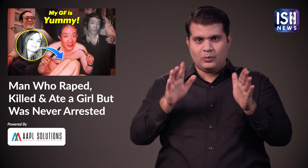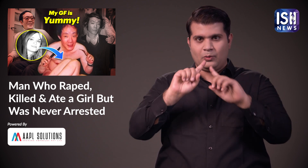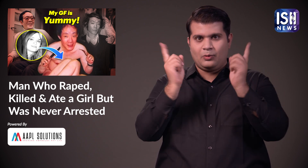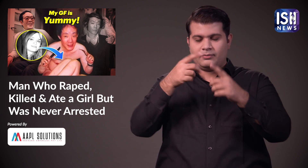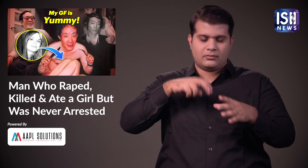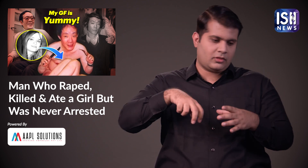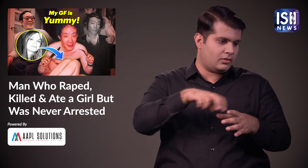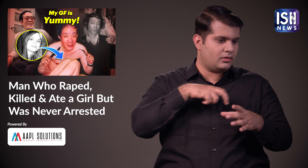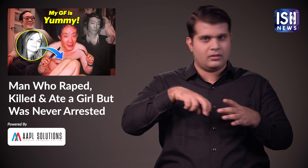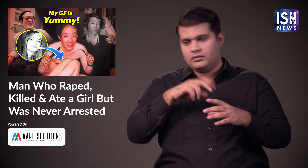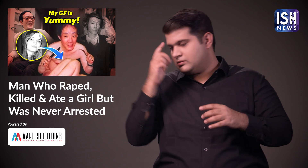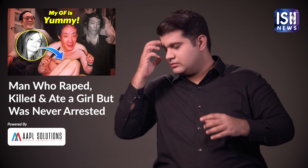है।